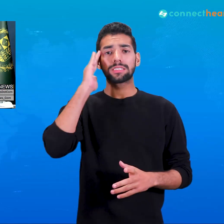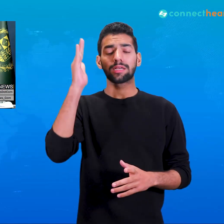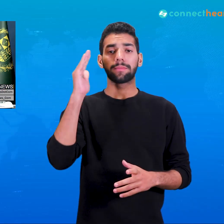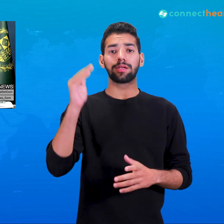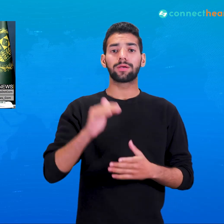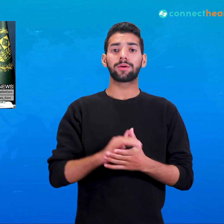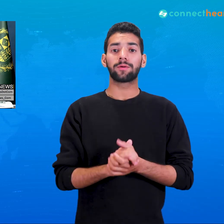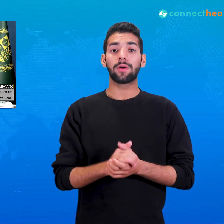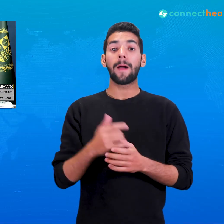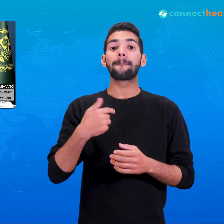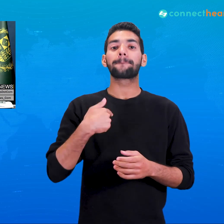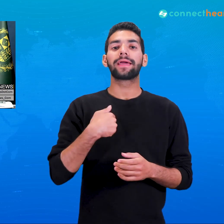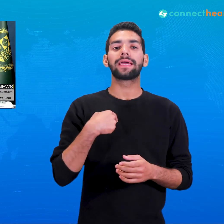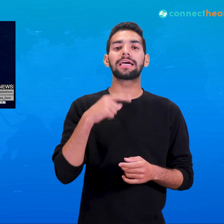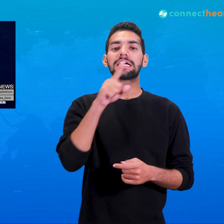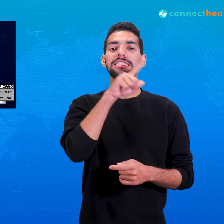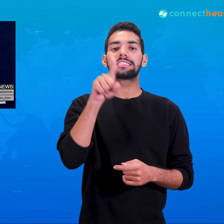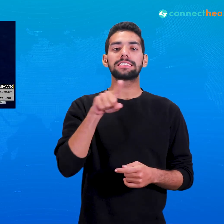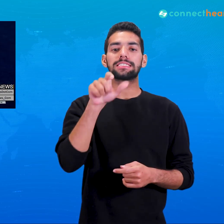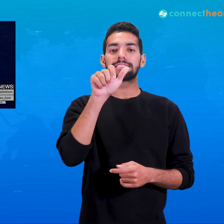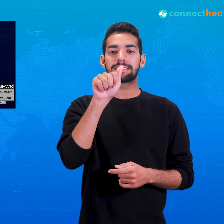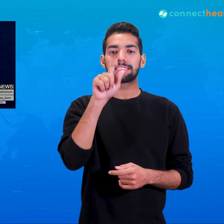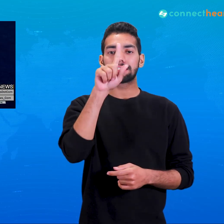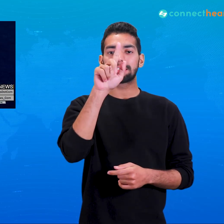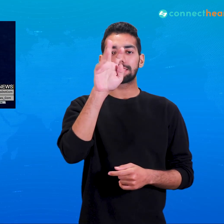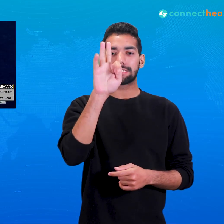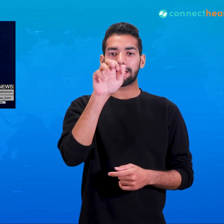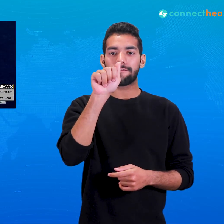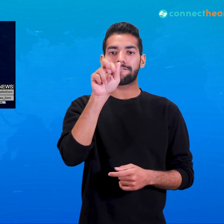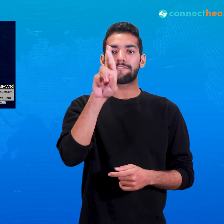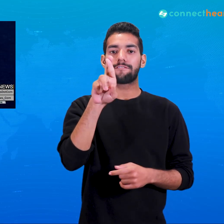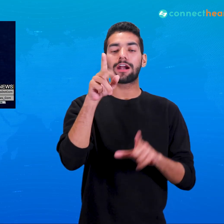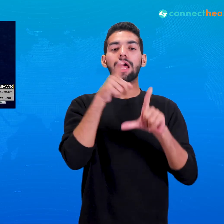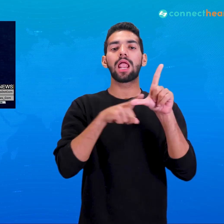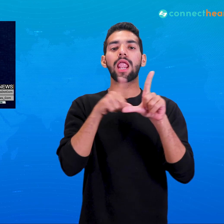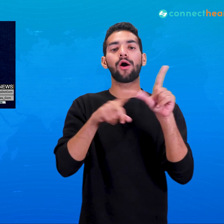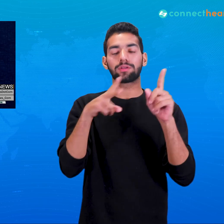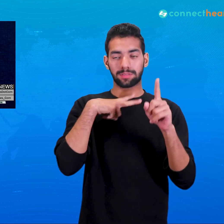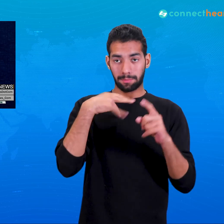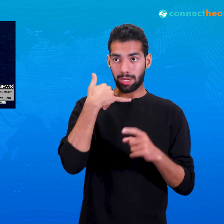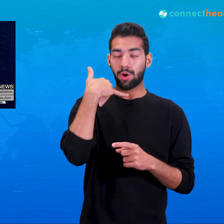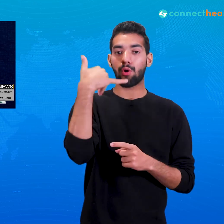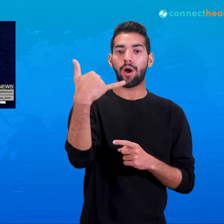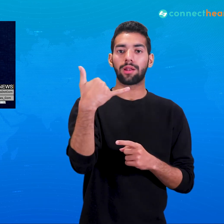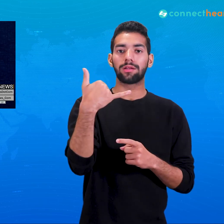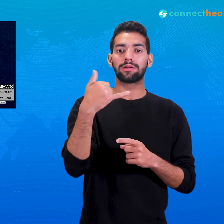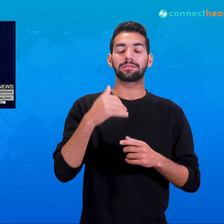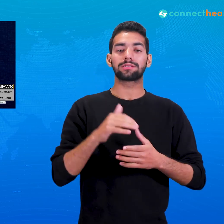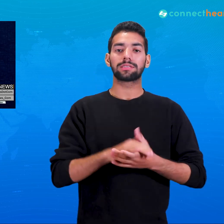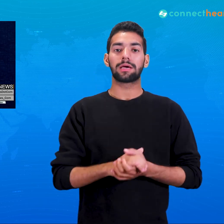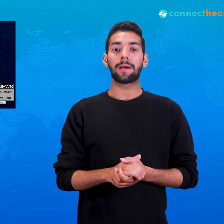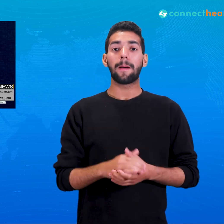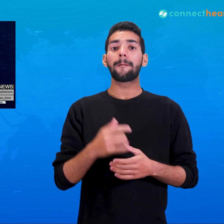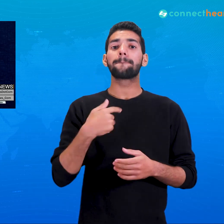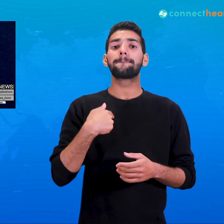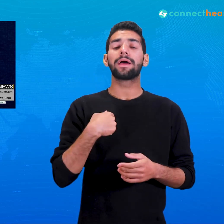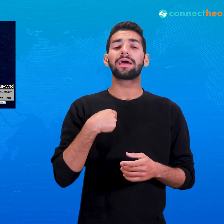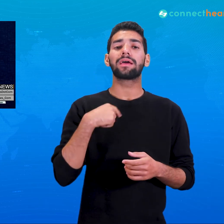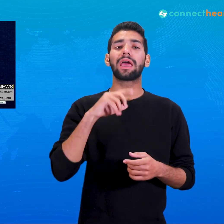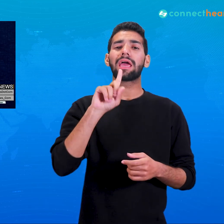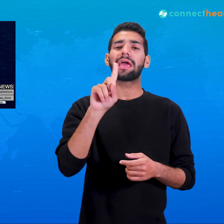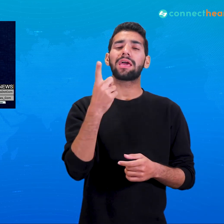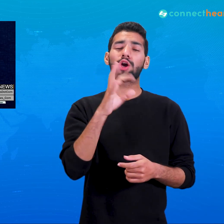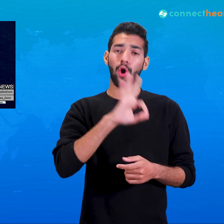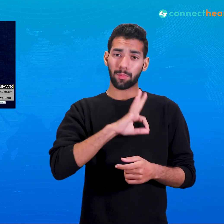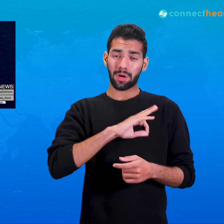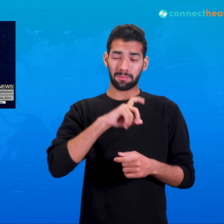السلام السلام علیکم۔ علیکم۔ وعلیکم السلام جی۔ میں ظفر سعید الوی لاہور سے بات کر رہا ہوں جی ظفر بھائی سوال